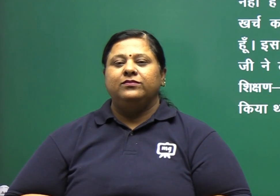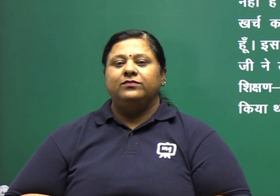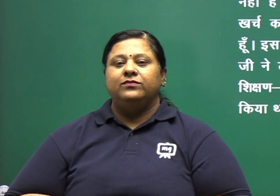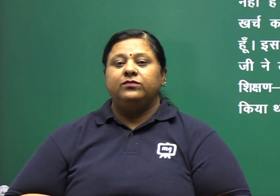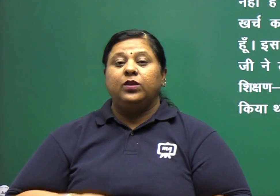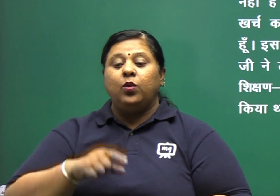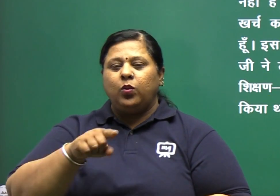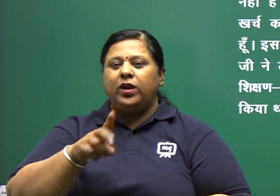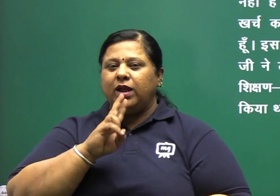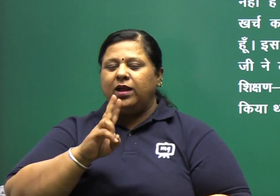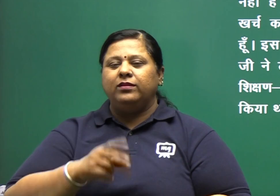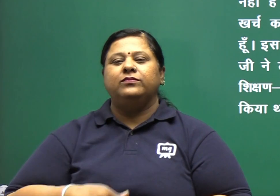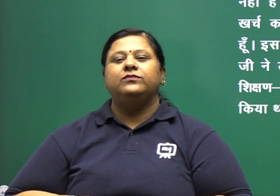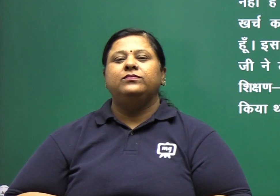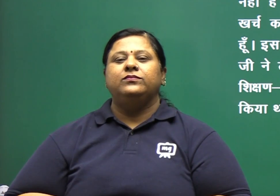उन्होंने कहा